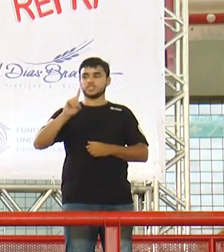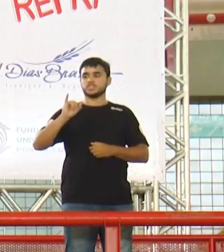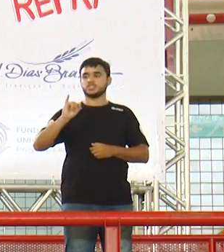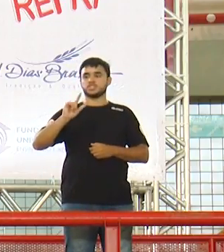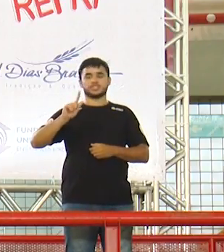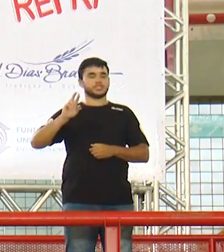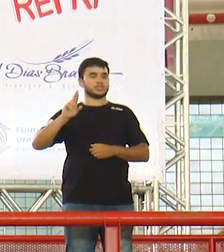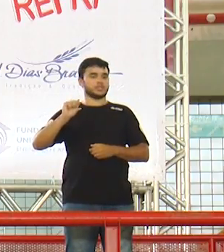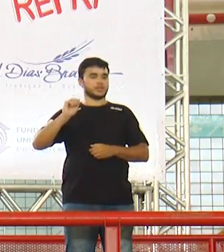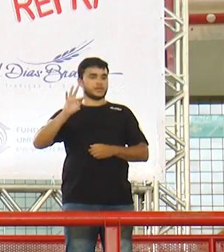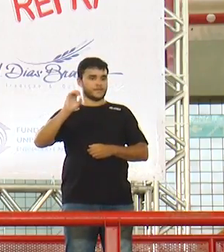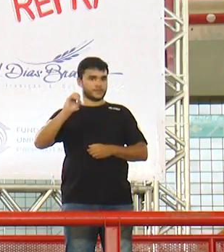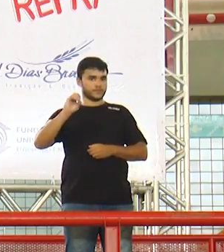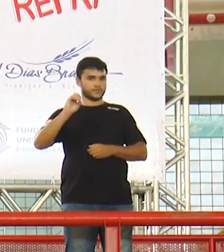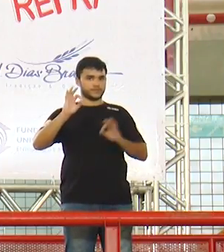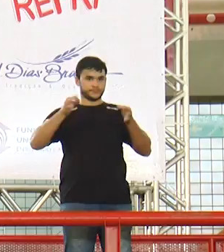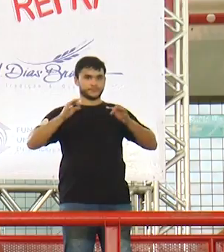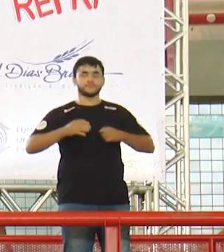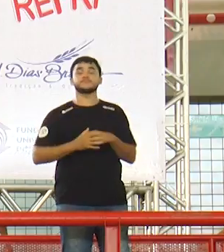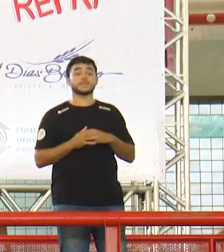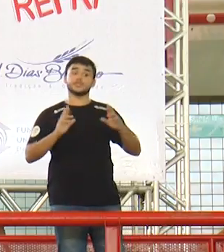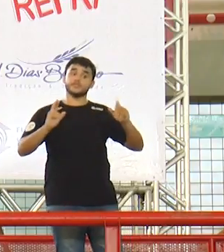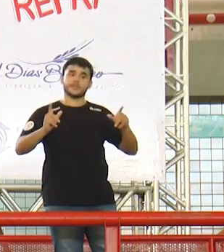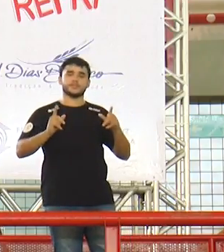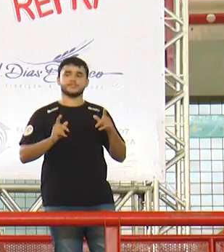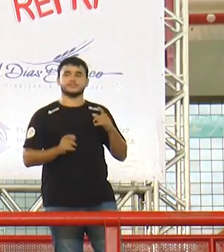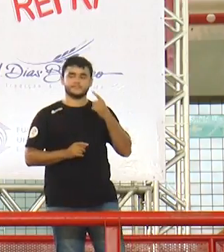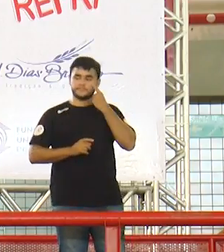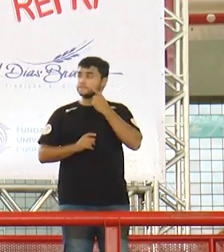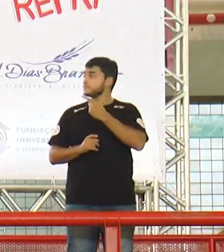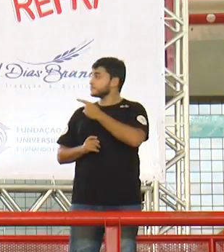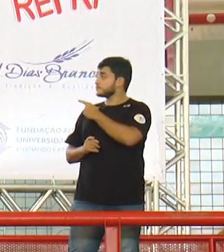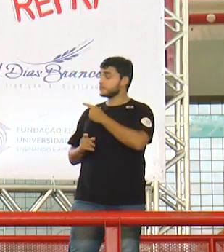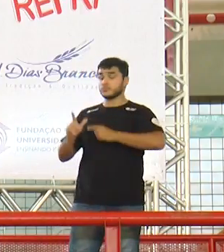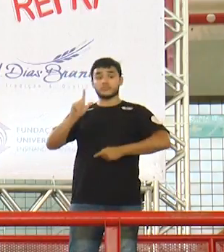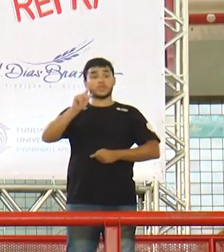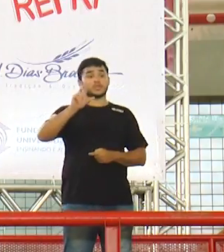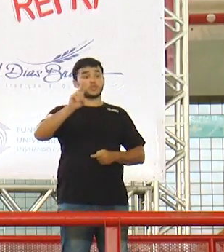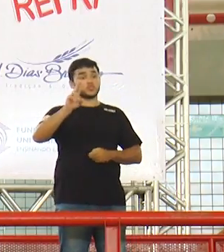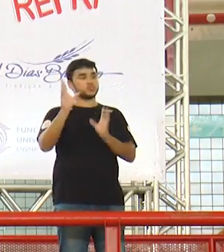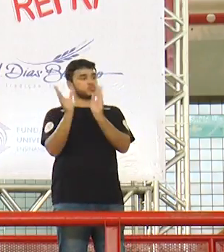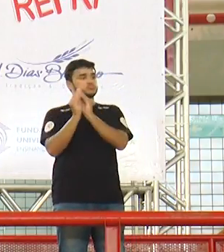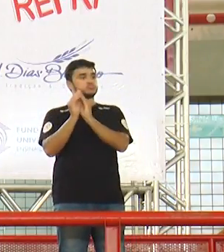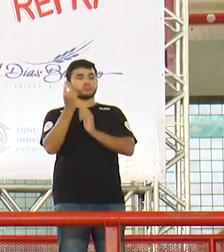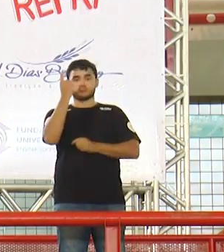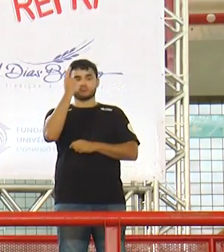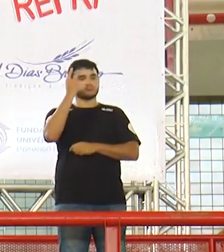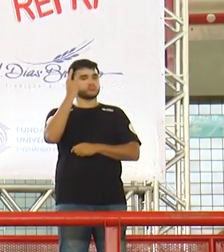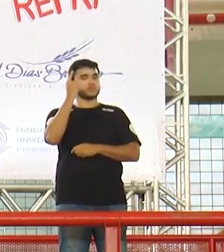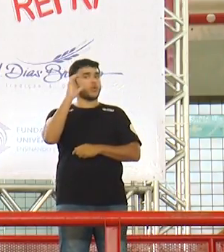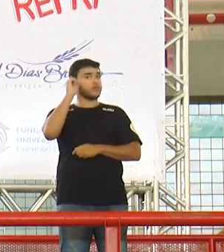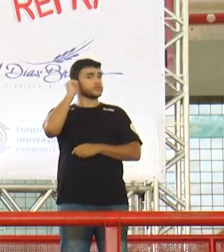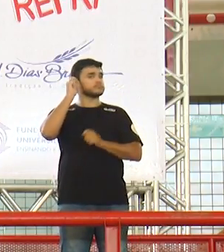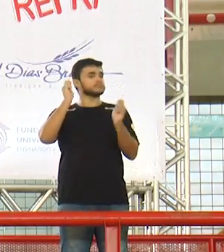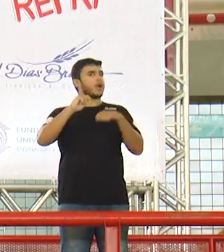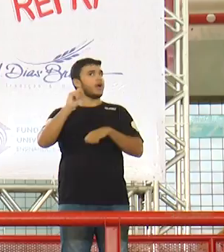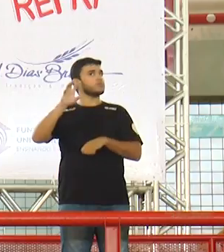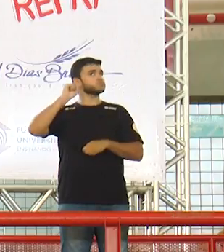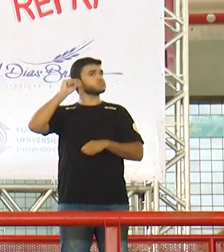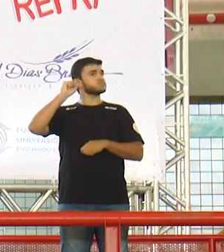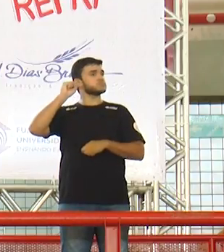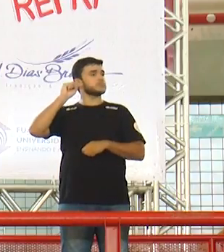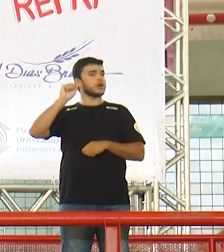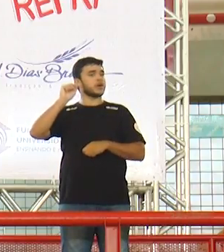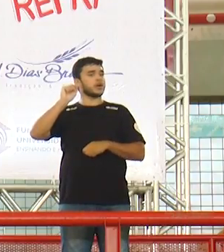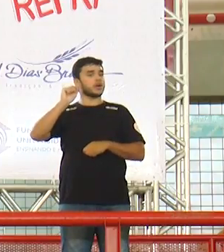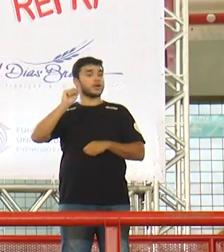bem? Tudo bem? Há uma diferençazinha. O GU é um dígrafo que tem como base uma